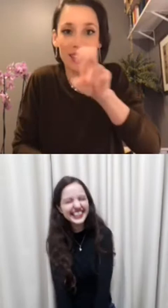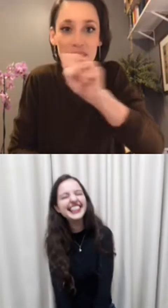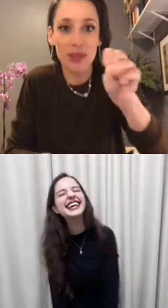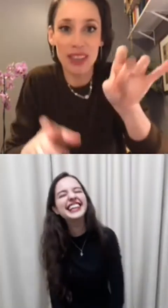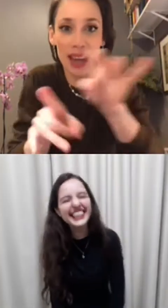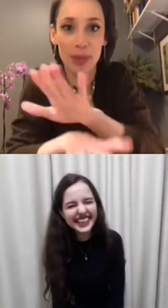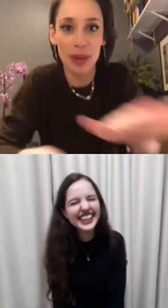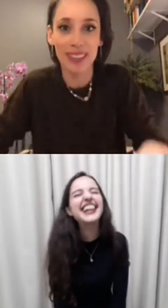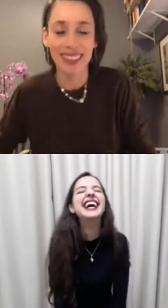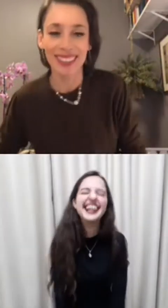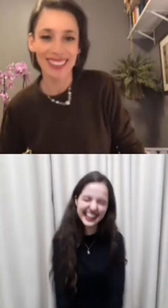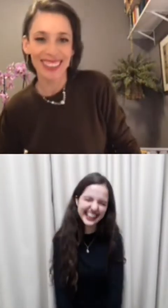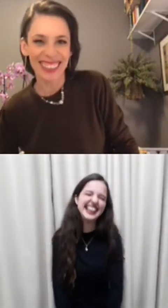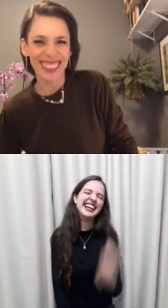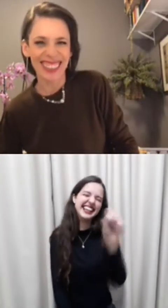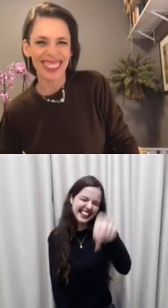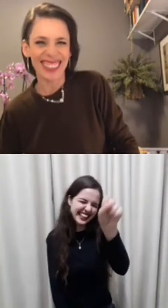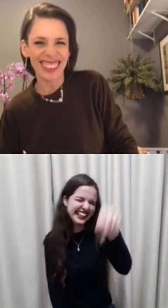5 segundos acabou.